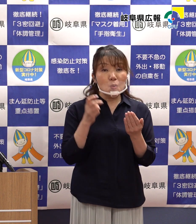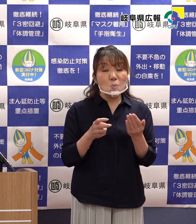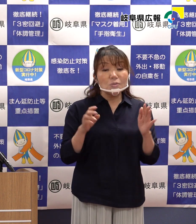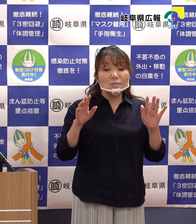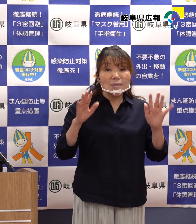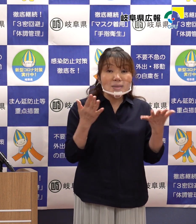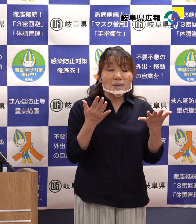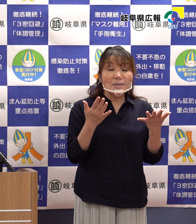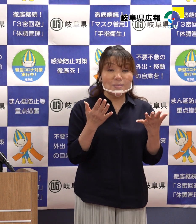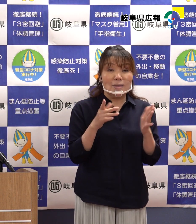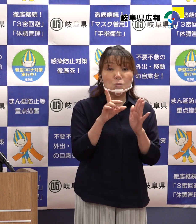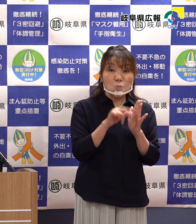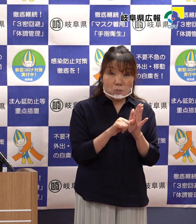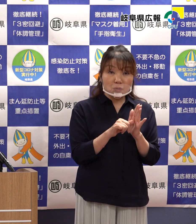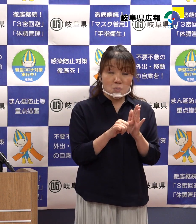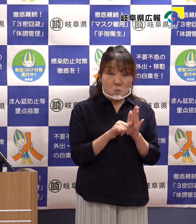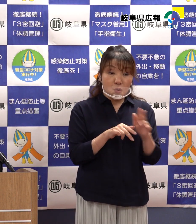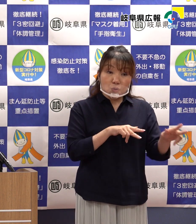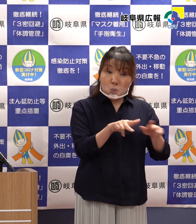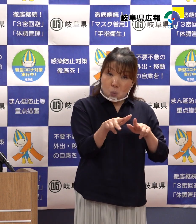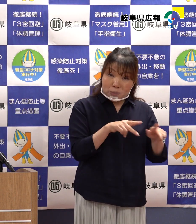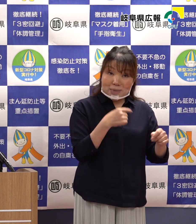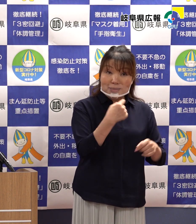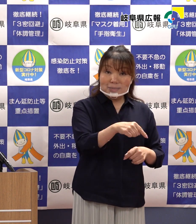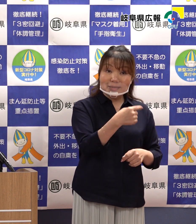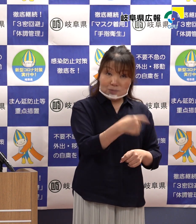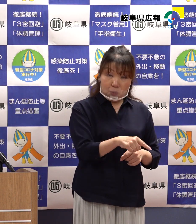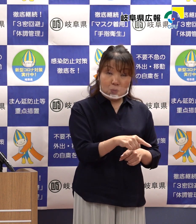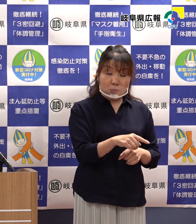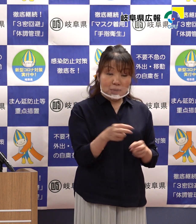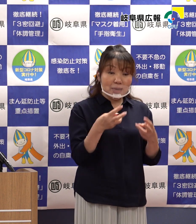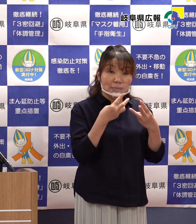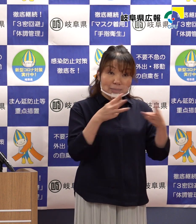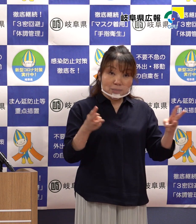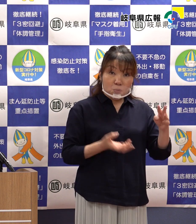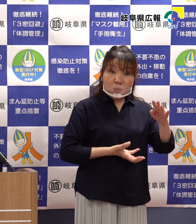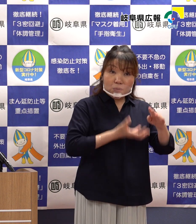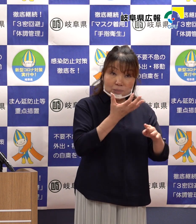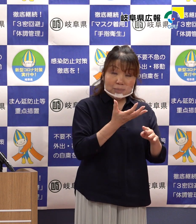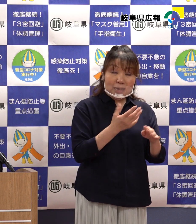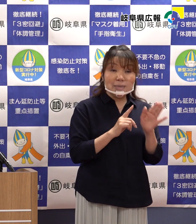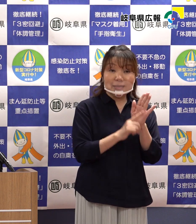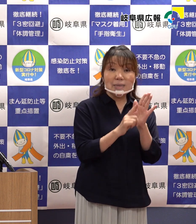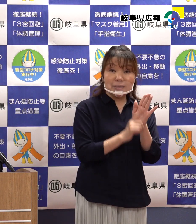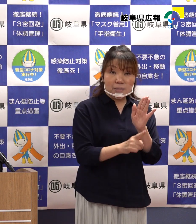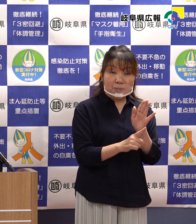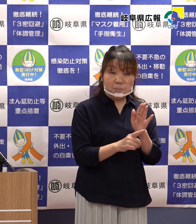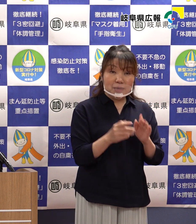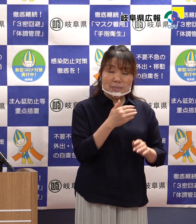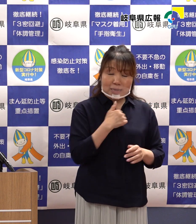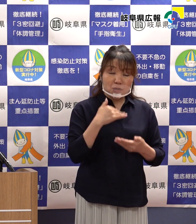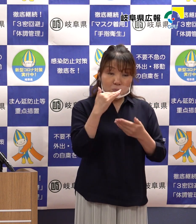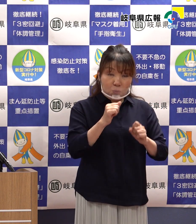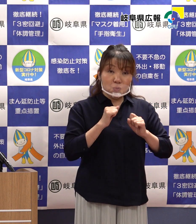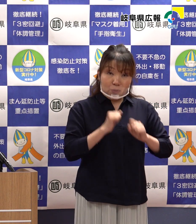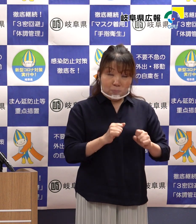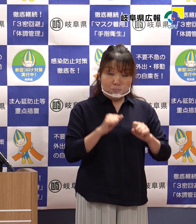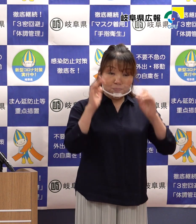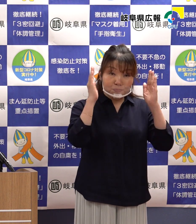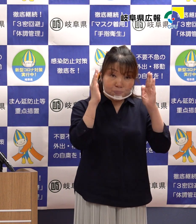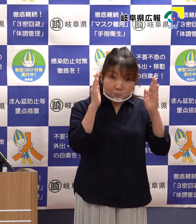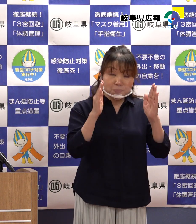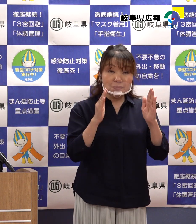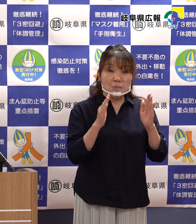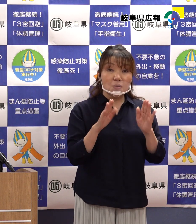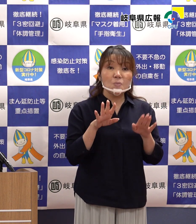ても行政指導ベースで非常事態宣言ということでやるところまでやろうということで頑張ってきたわけなので、これがまあ、あ